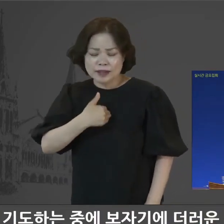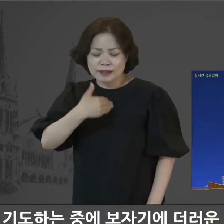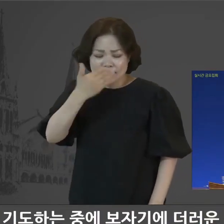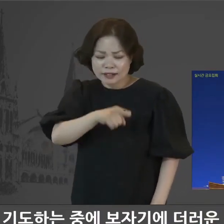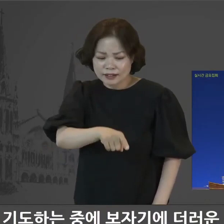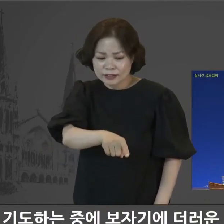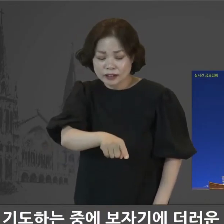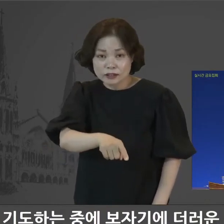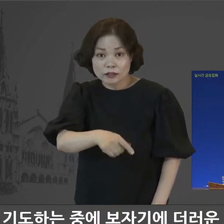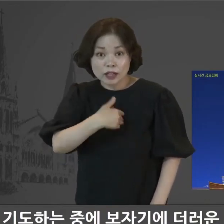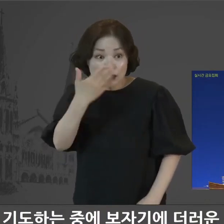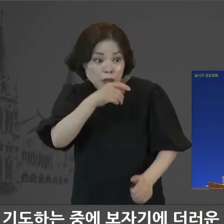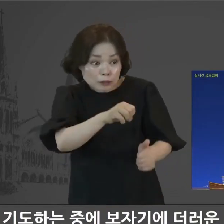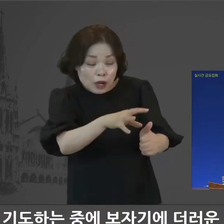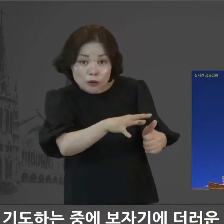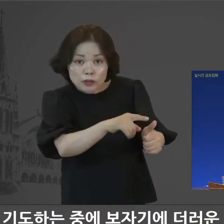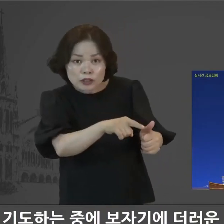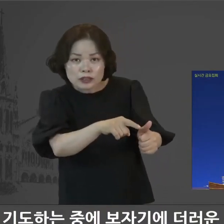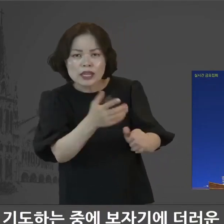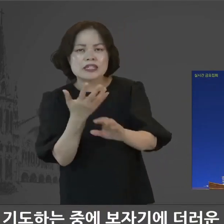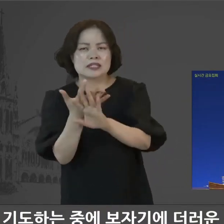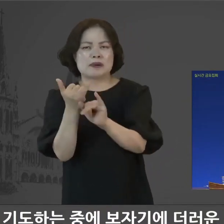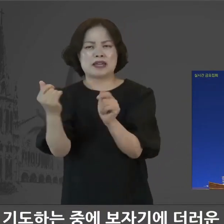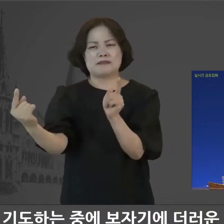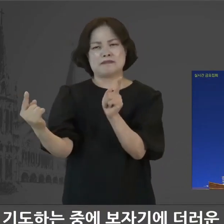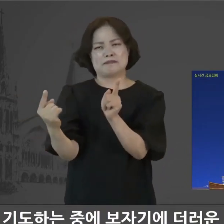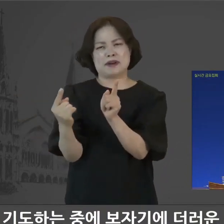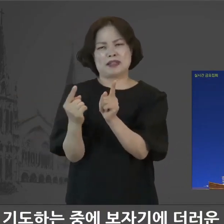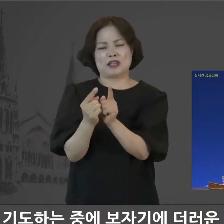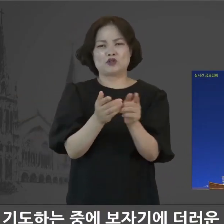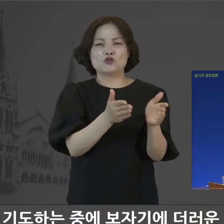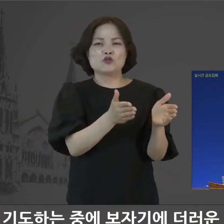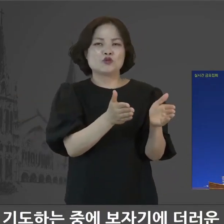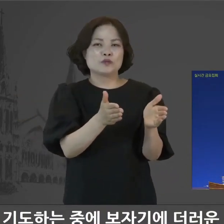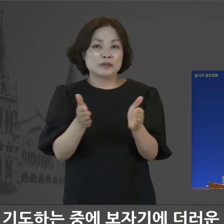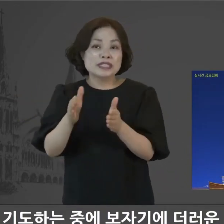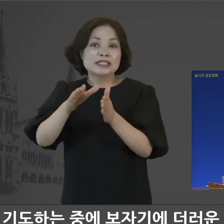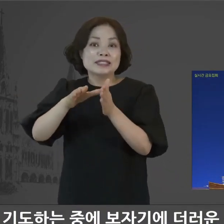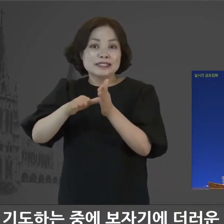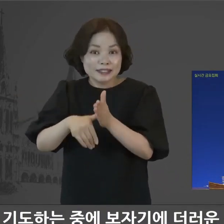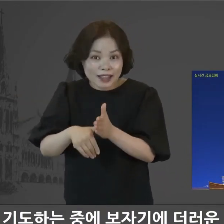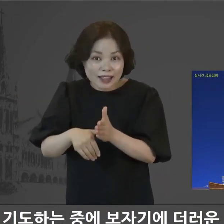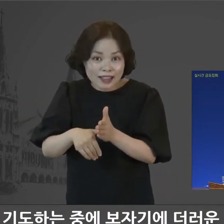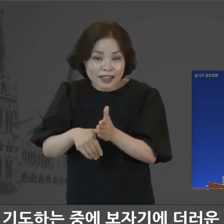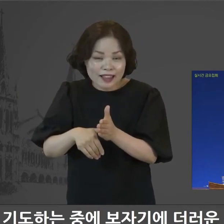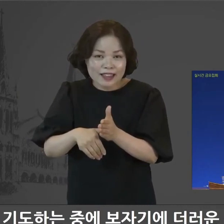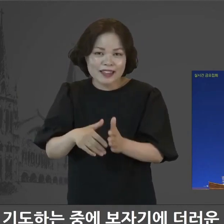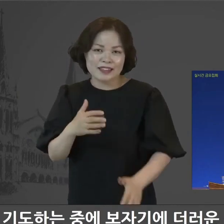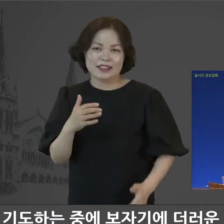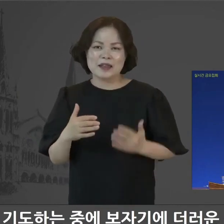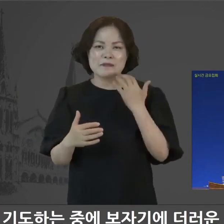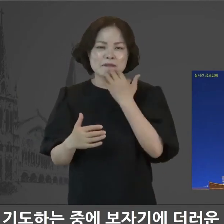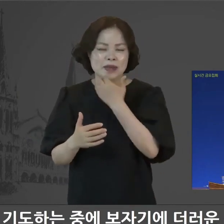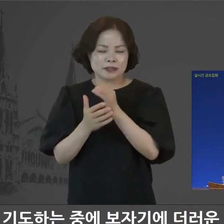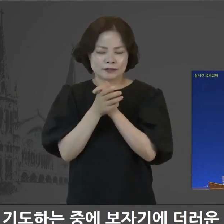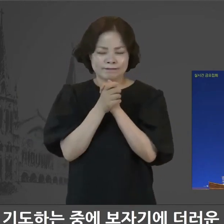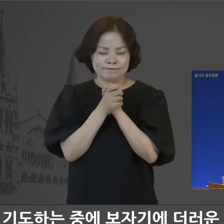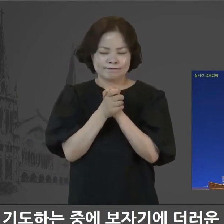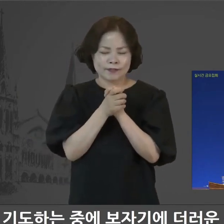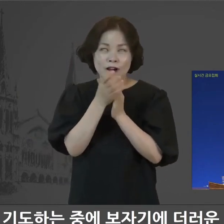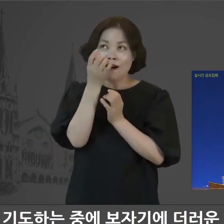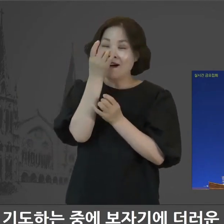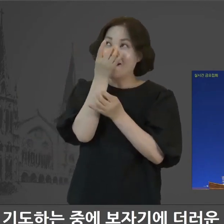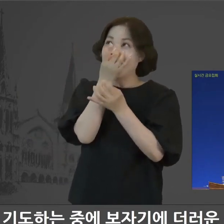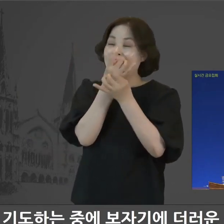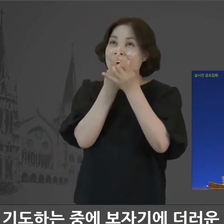네가 왜 더럽다고 하느냐, 이방인 만나게 하시기 위해서 하나님이 준비시킨 거죠. 그때 베드로도 기도하면서